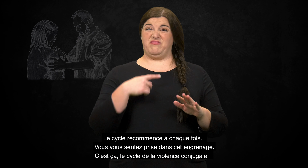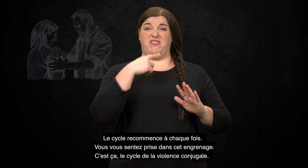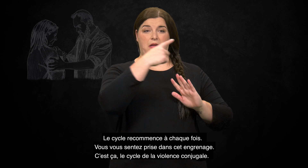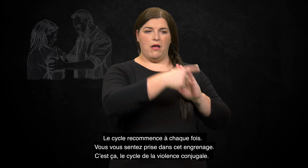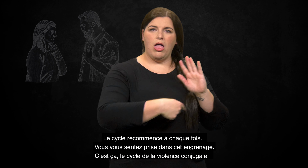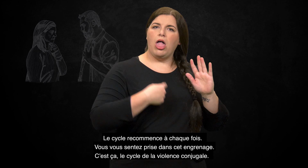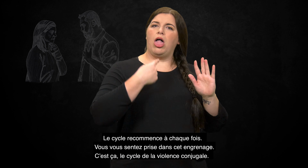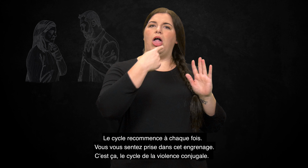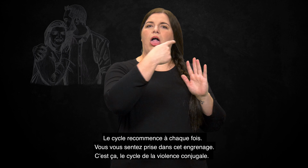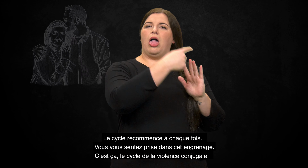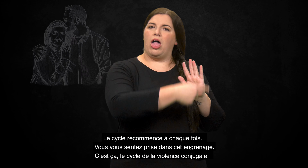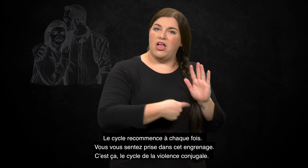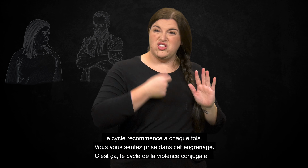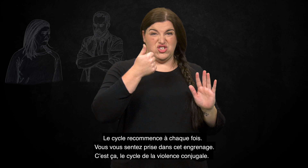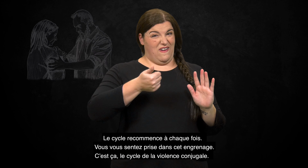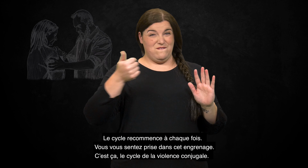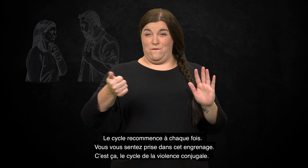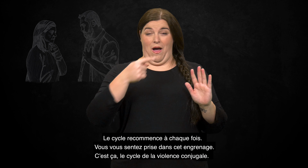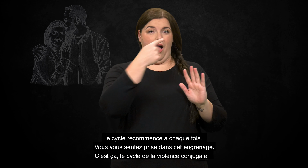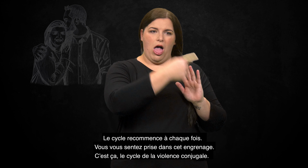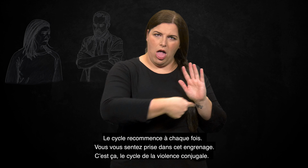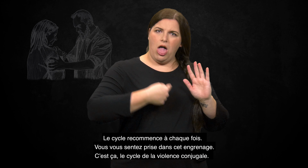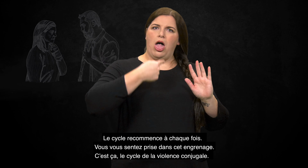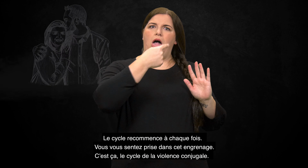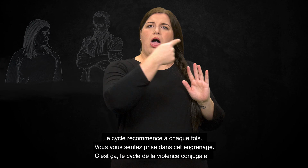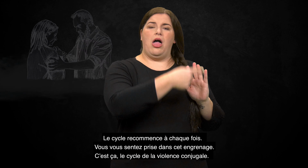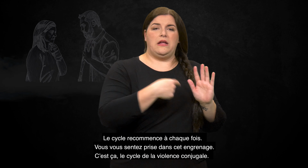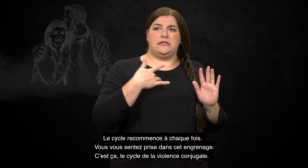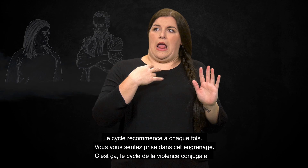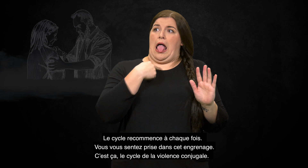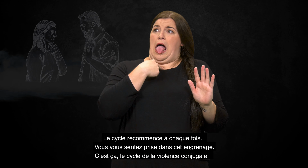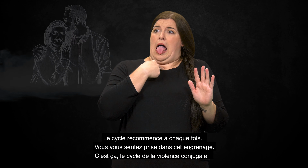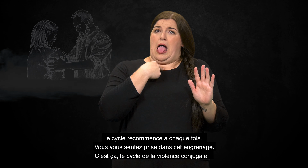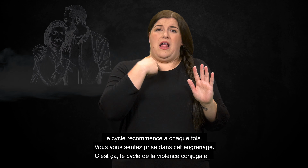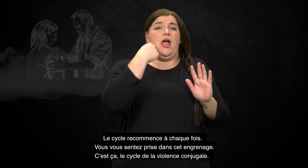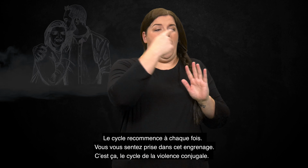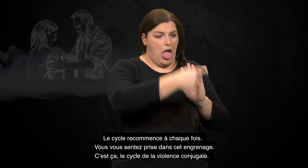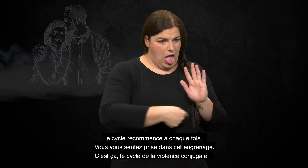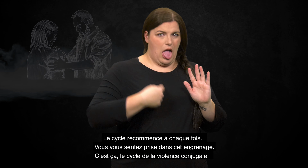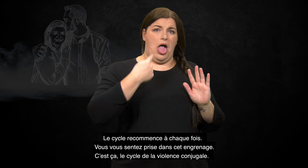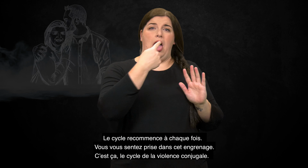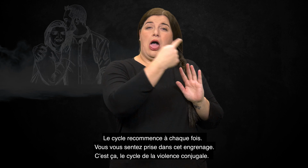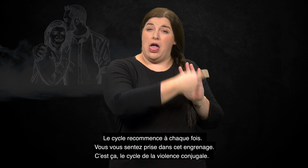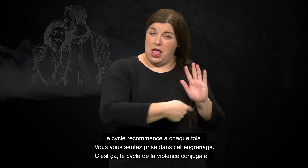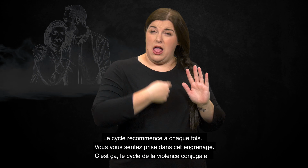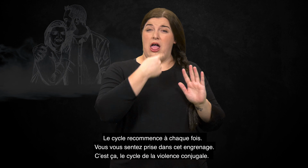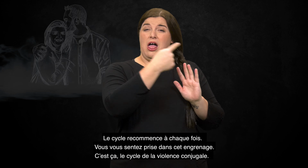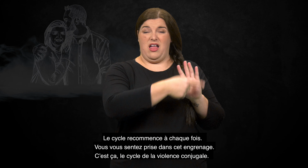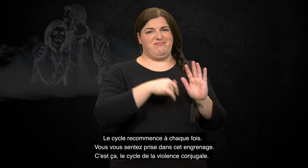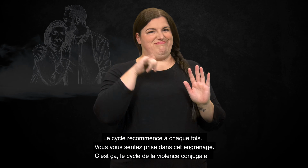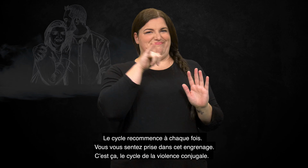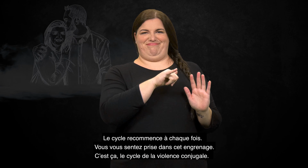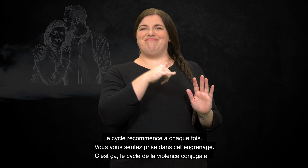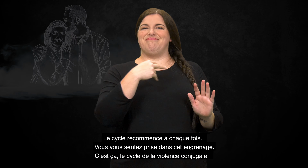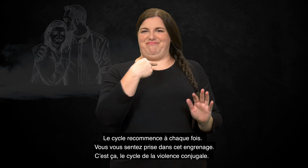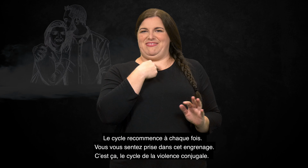Le cycle recommence à chaque fois. Vous vous sentez prise dans cet engrenage. C'est ça, le cycle de la violence